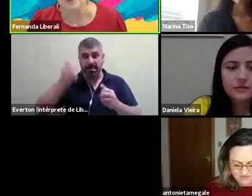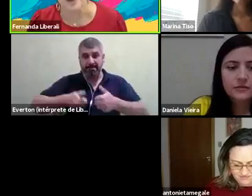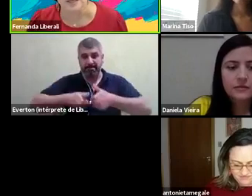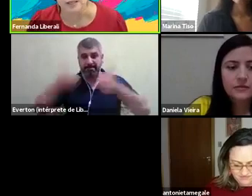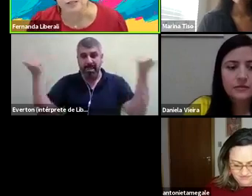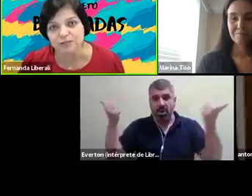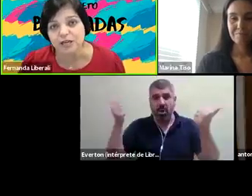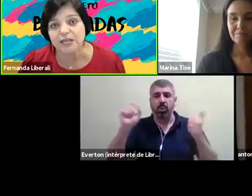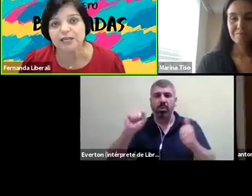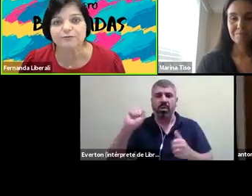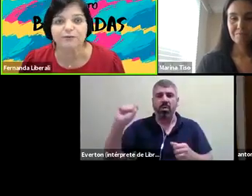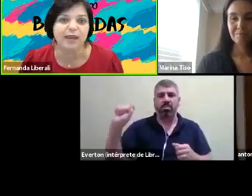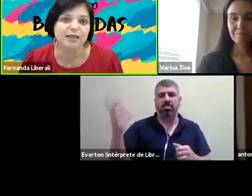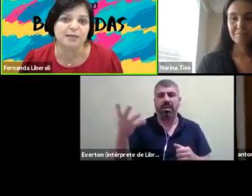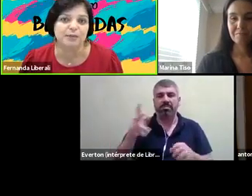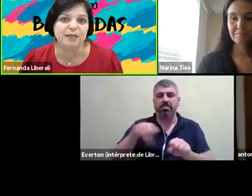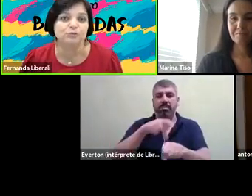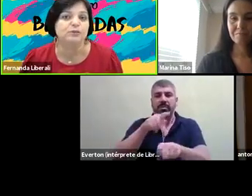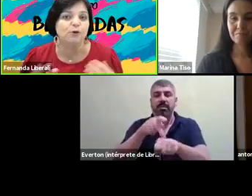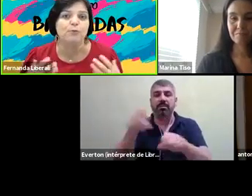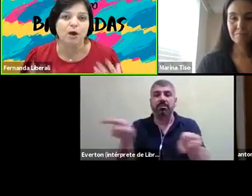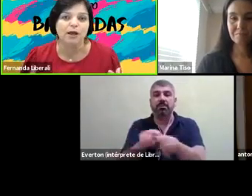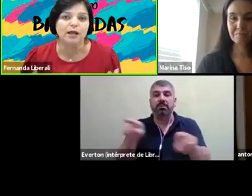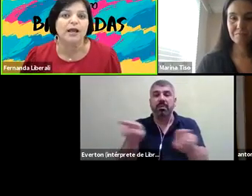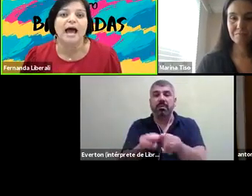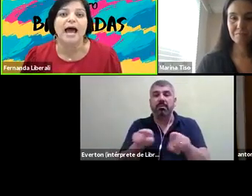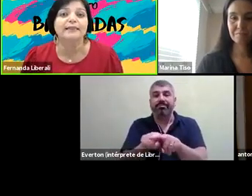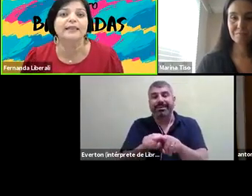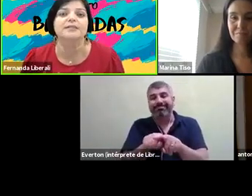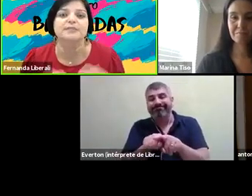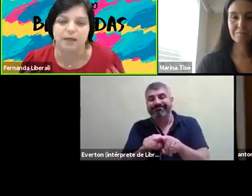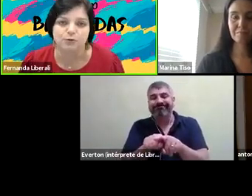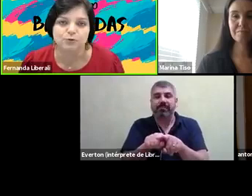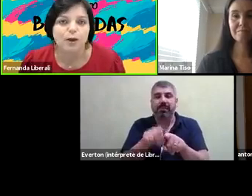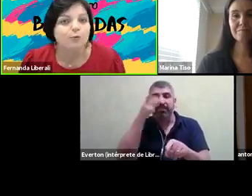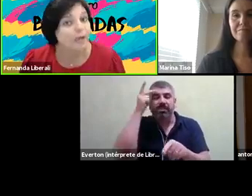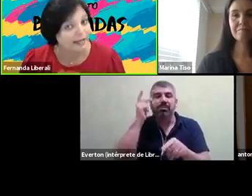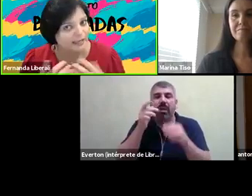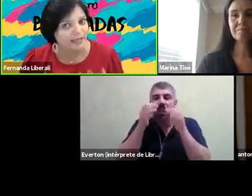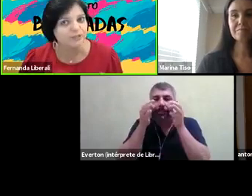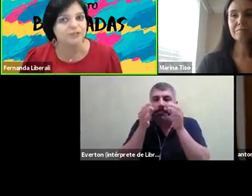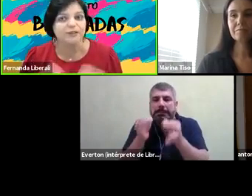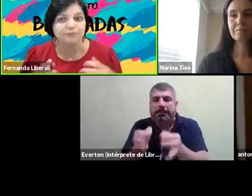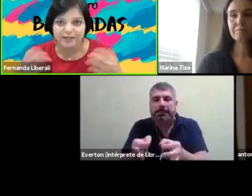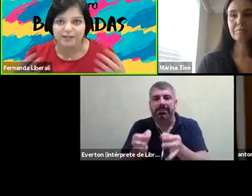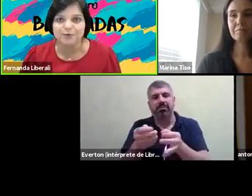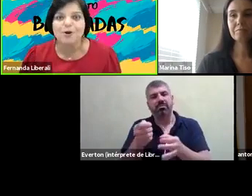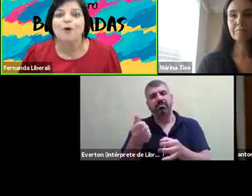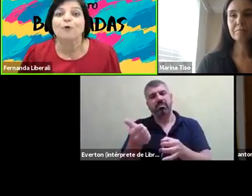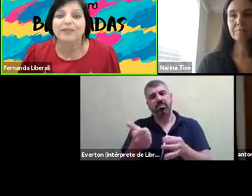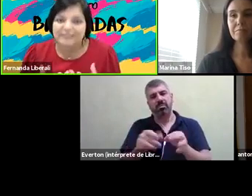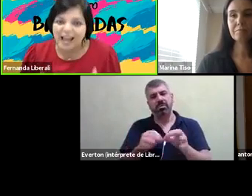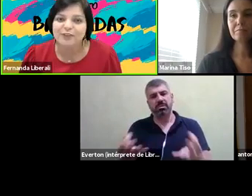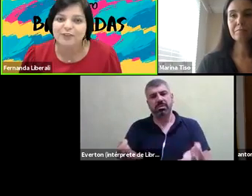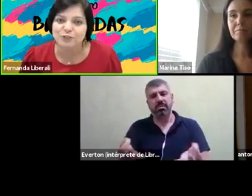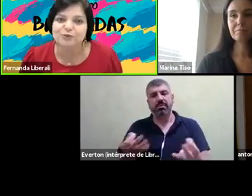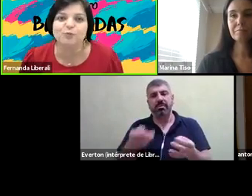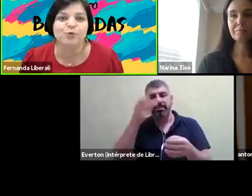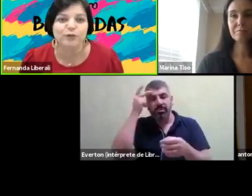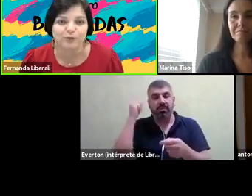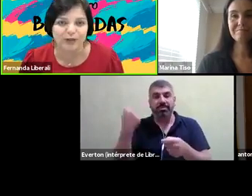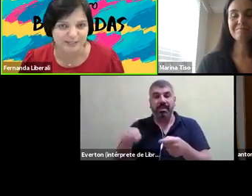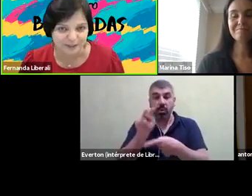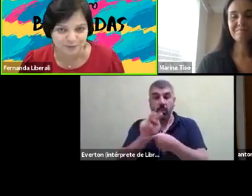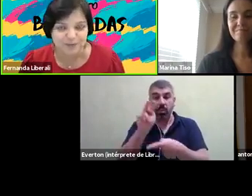no nosso país e que vem recebendo tão pouca atenção daqueles que deveriam cuidar disso